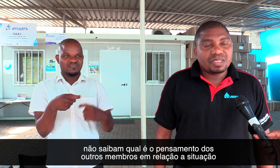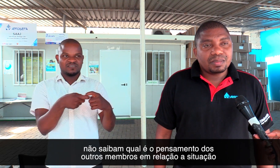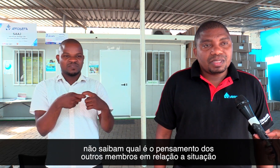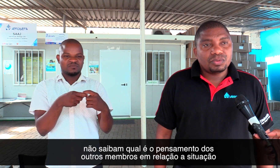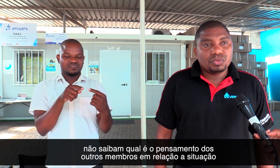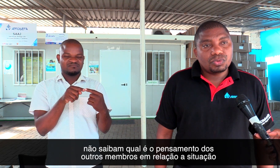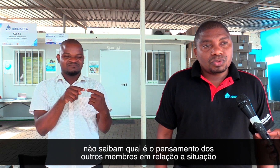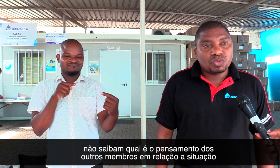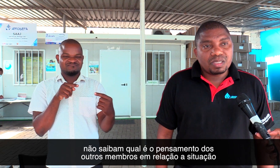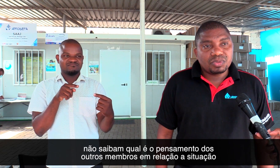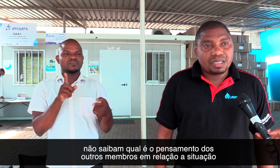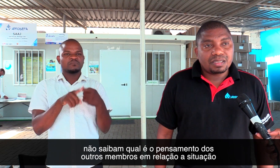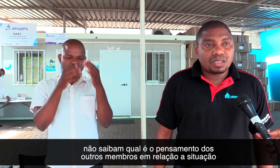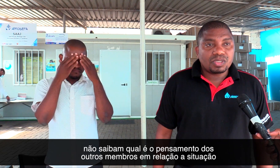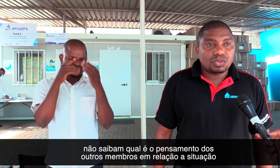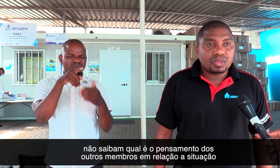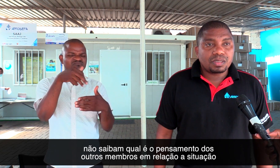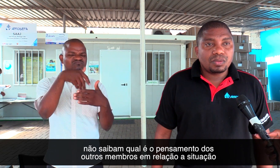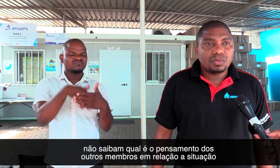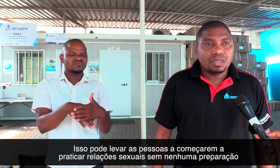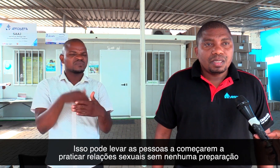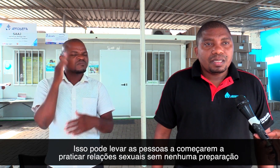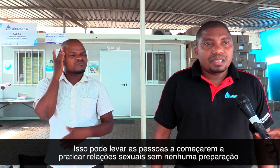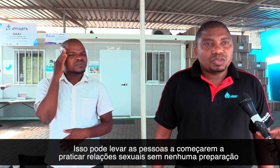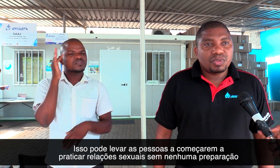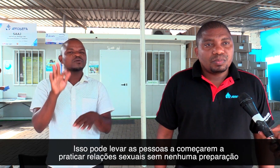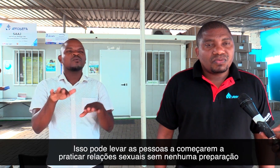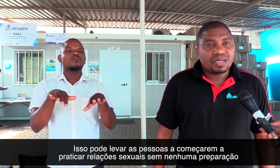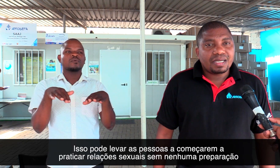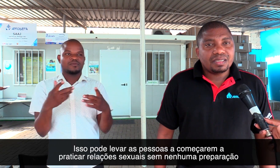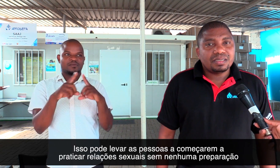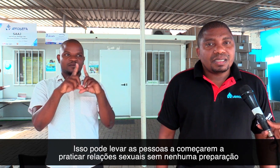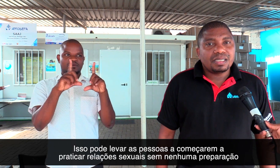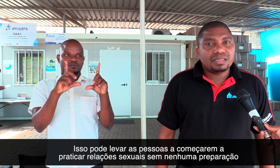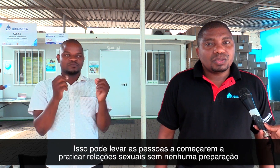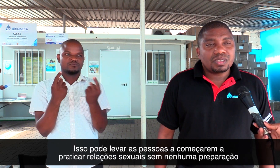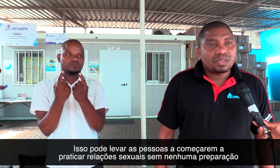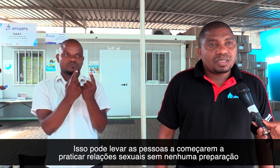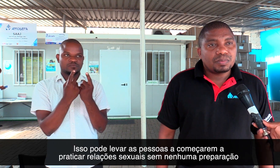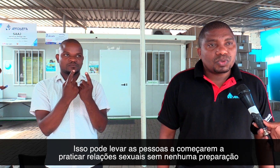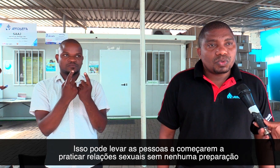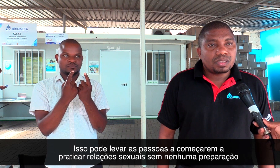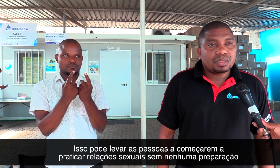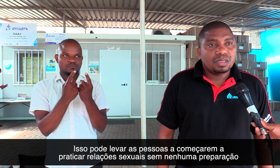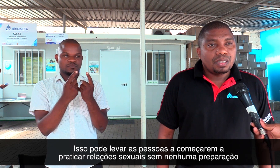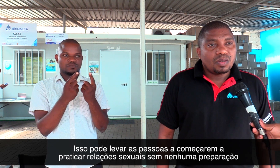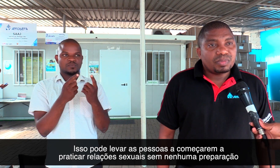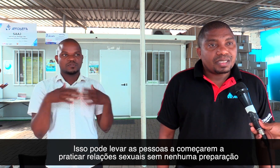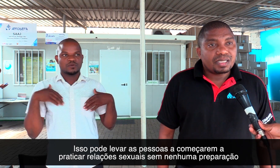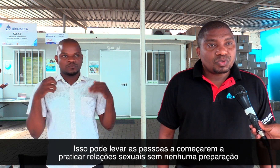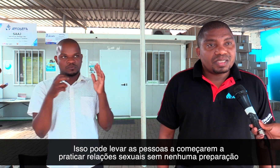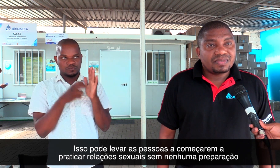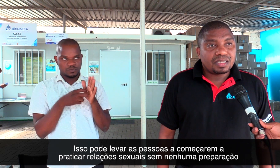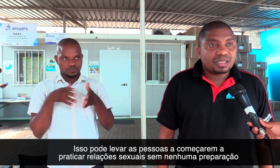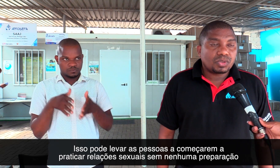qual é o pensamento dos outros membros em relação à situação, e isso pode provocar a situação das pessoas